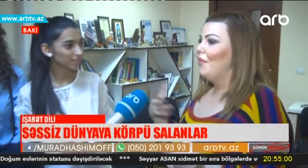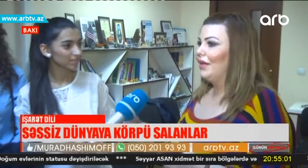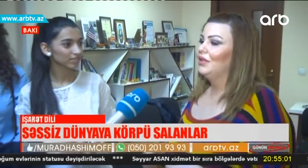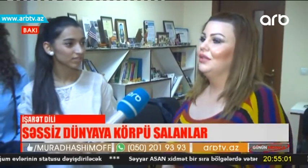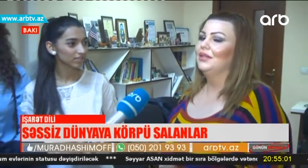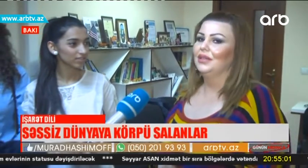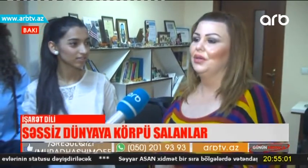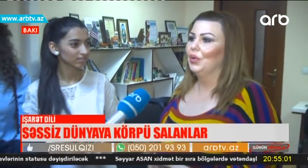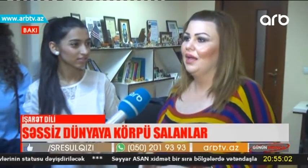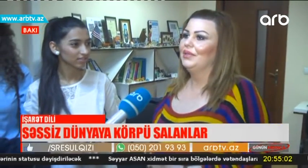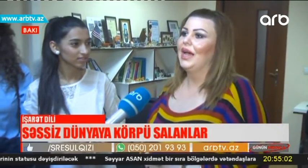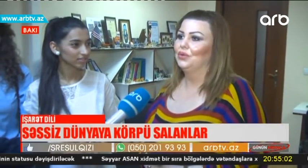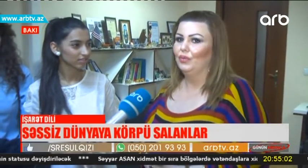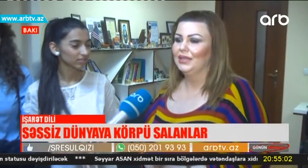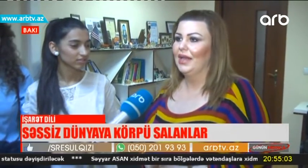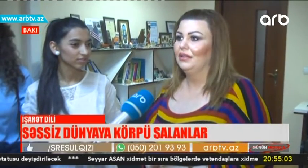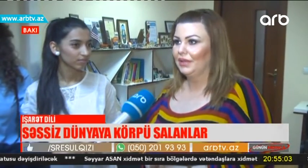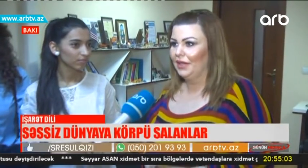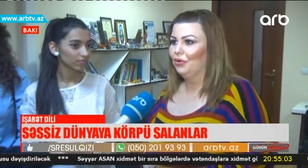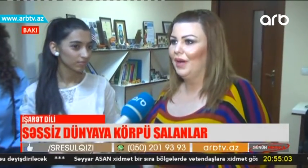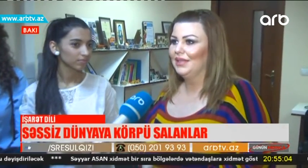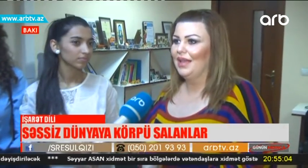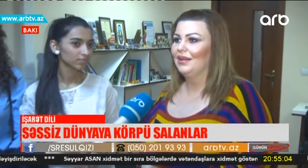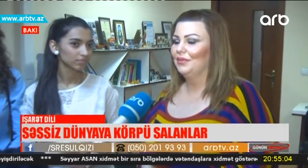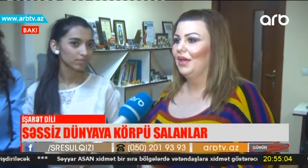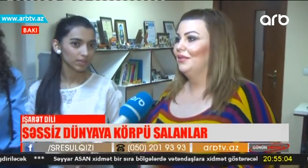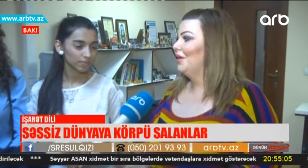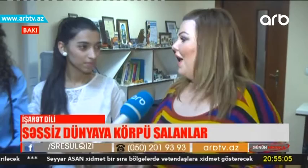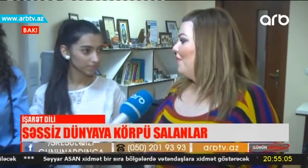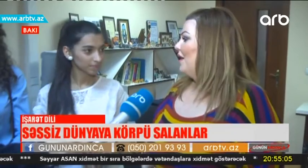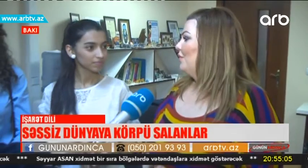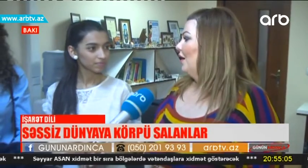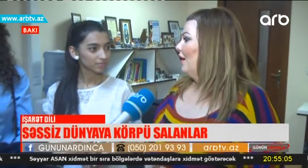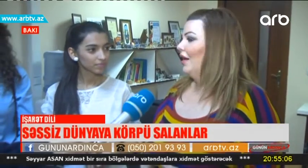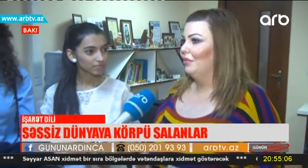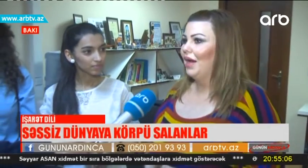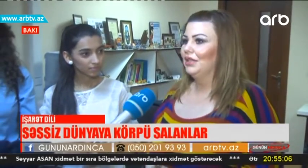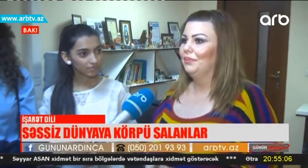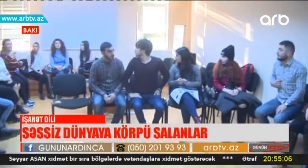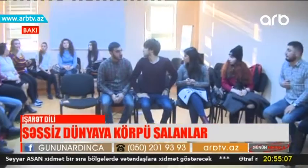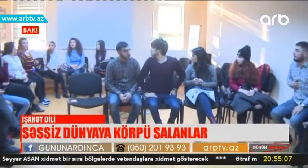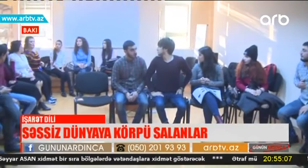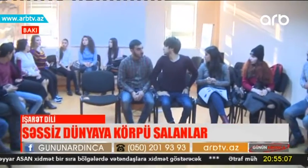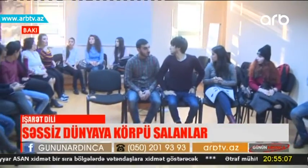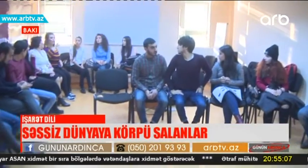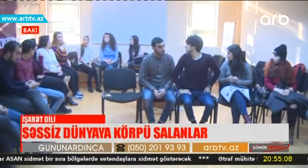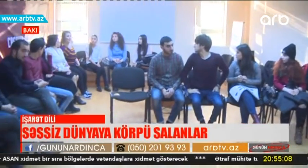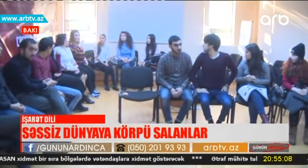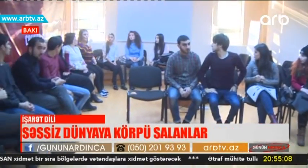Məndir gözəl bir dərz olmaq istəyərdim, modeliyyəri olmaq istəyərdim, belə imkanlara yanımar ikəm. Sonda nə demək olar, bu